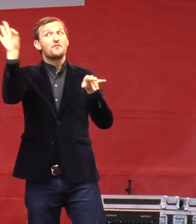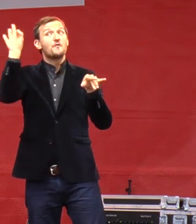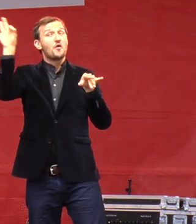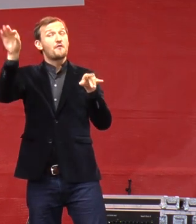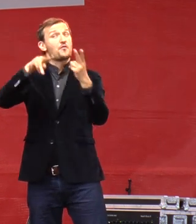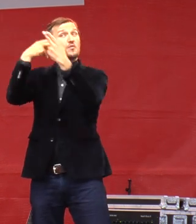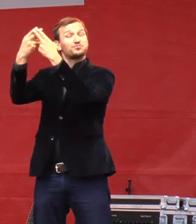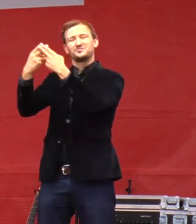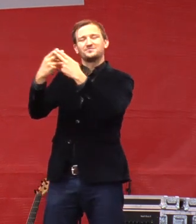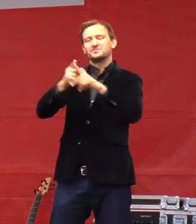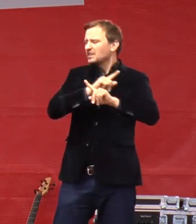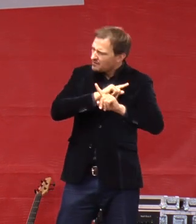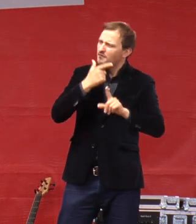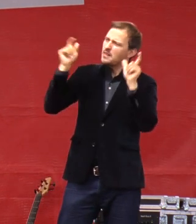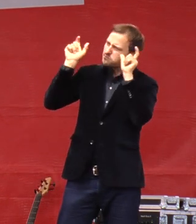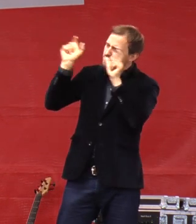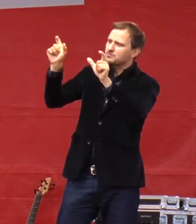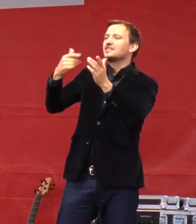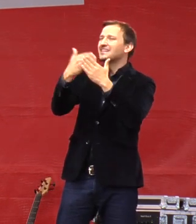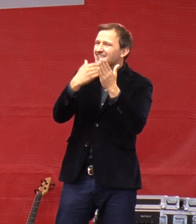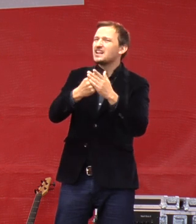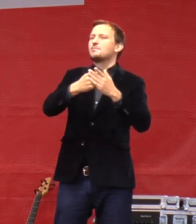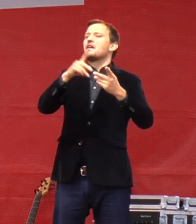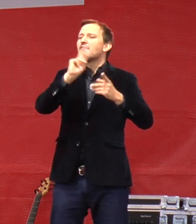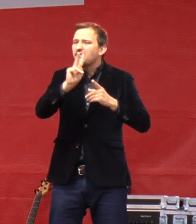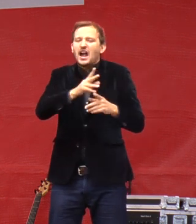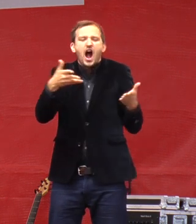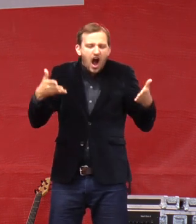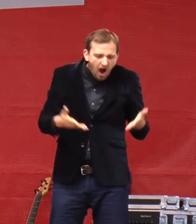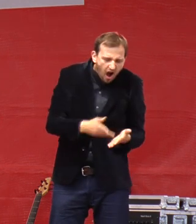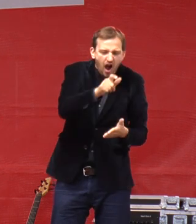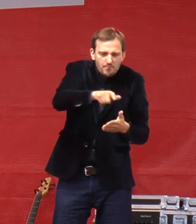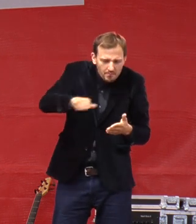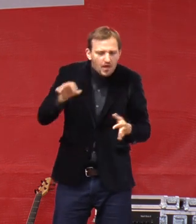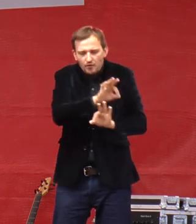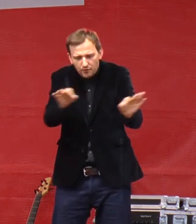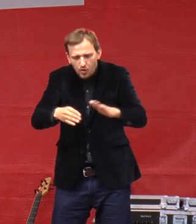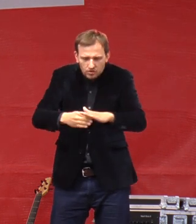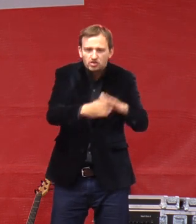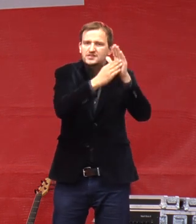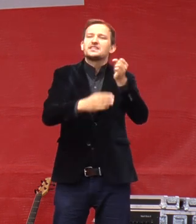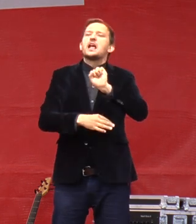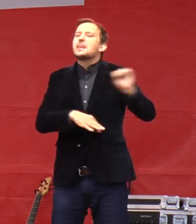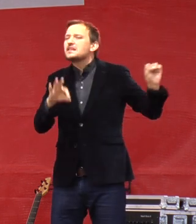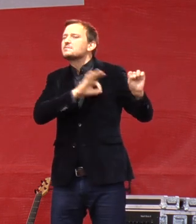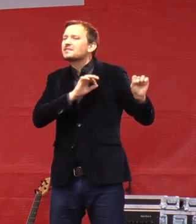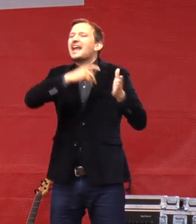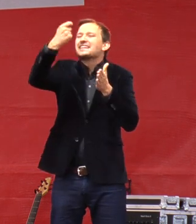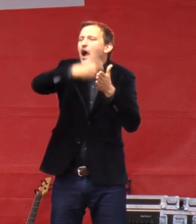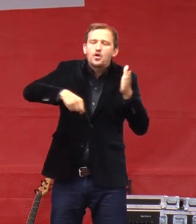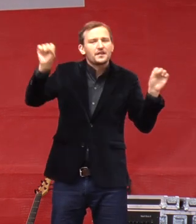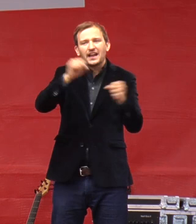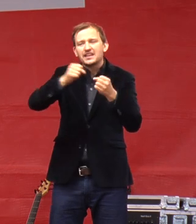wir uns auch als Lobby derjenigen, die sich keine teuren Lobbyisten leisten können. Ja, wir die Linke sind nicht käuflich, aber wir sind